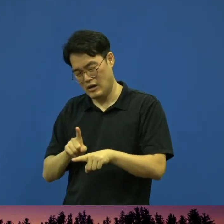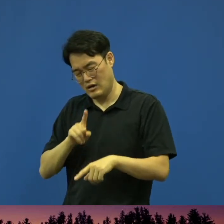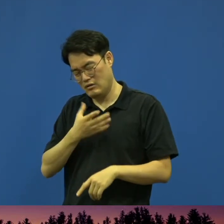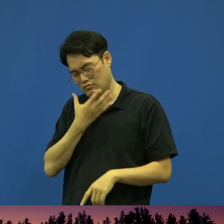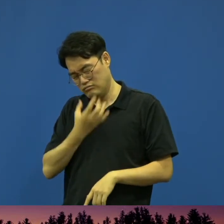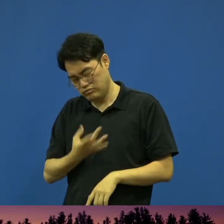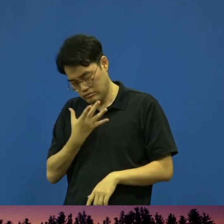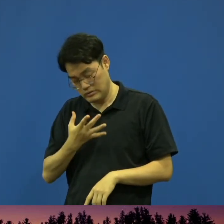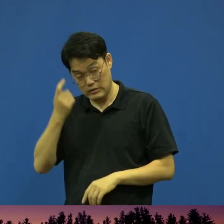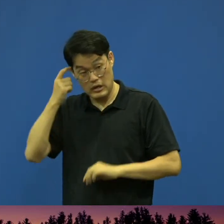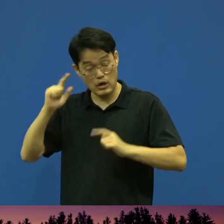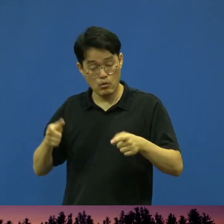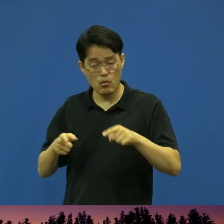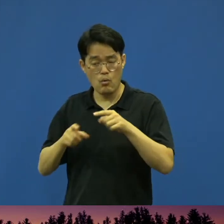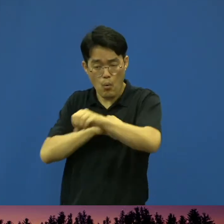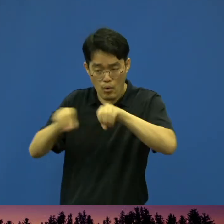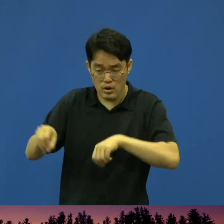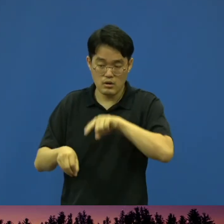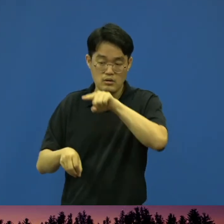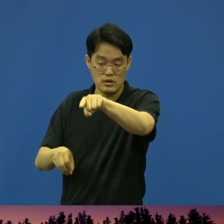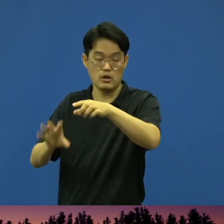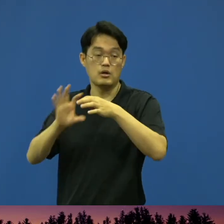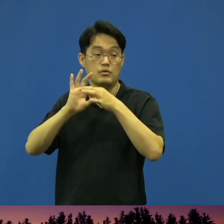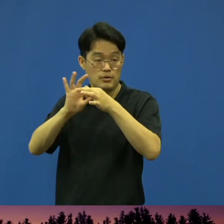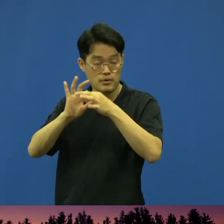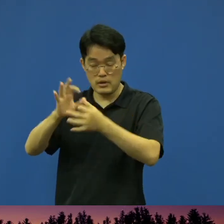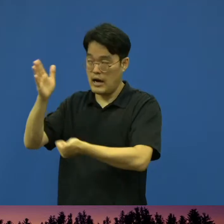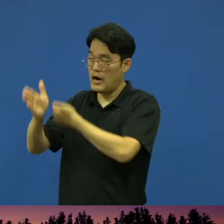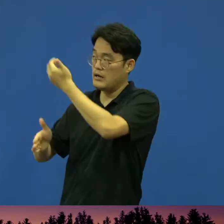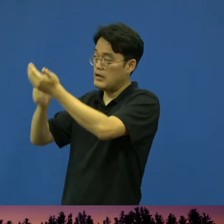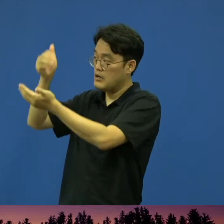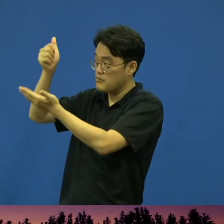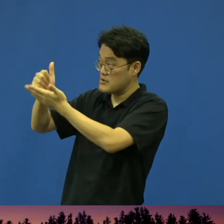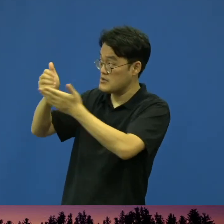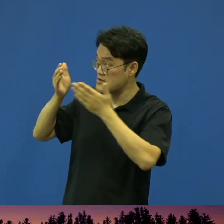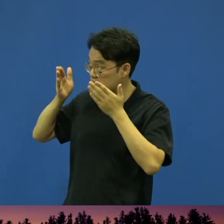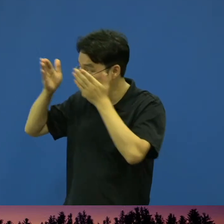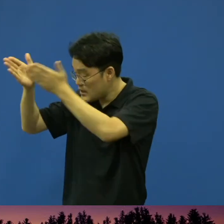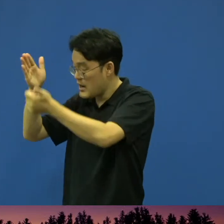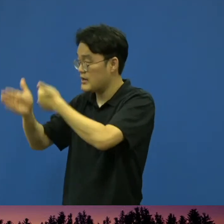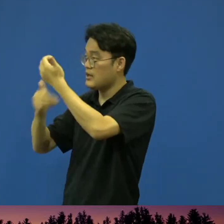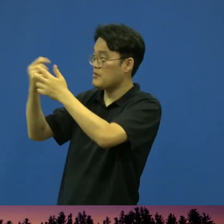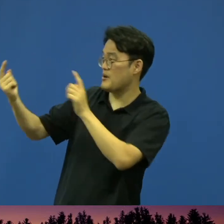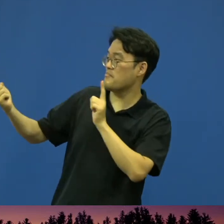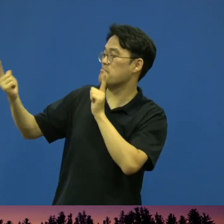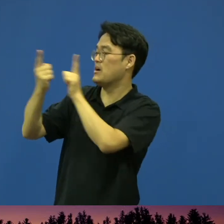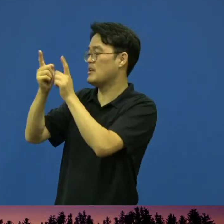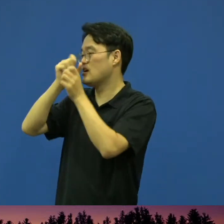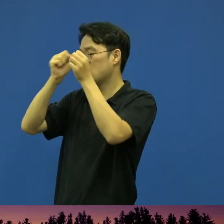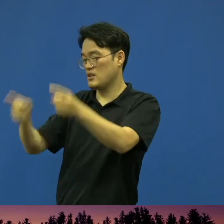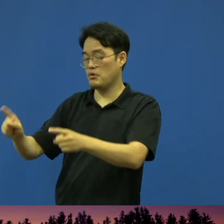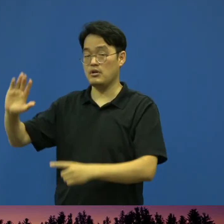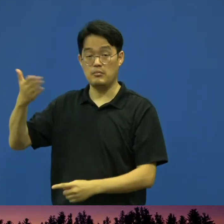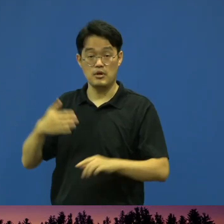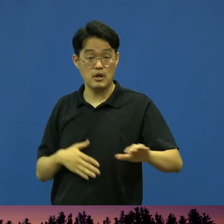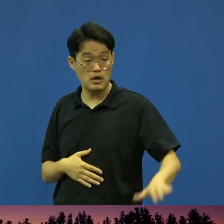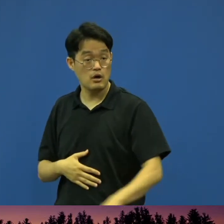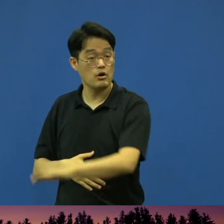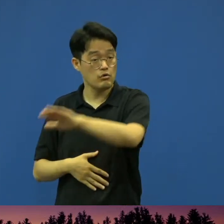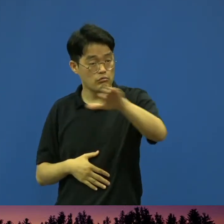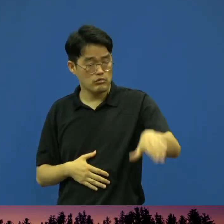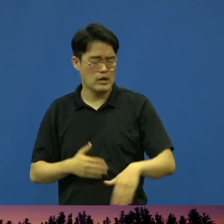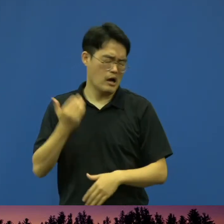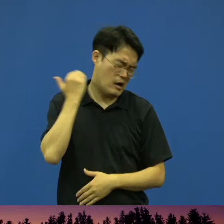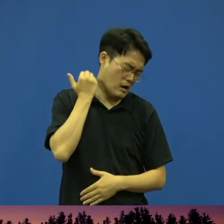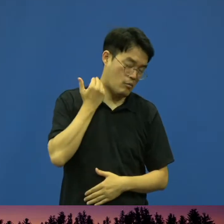하나님께로 가는 길이 열립니다. 이 땅의 길이 끝났을 때 하늘길이 시작되는 거죠. 우리 눈에는 보이지 않지만 하나님이